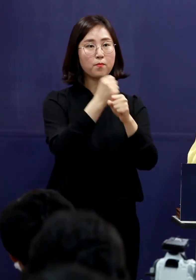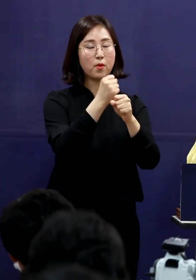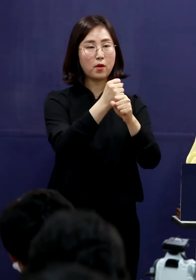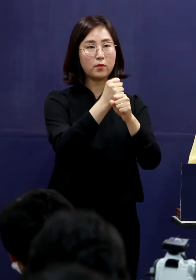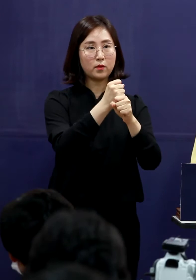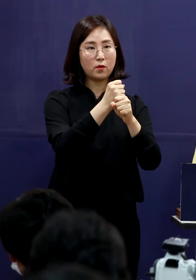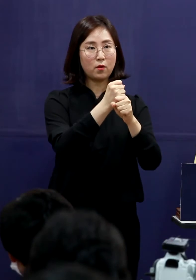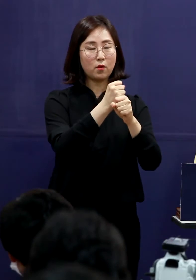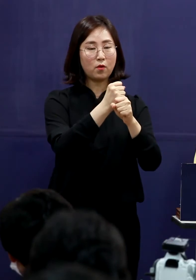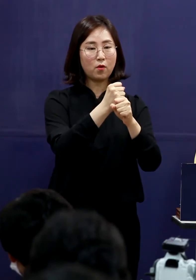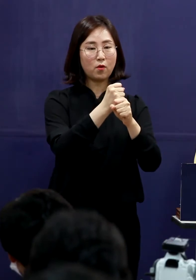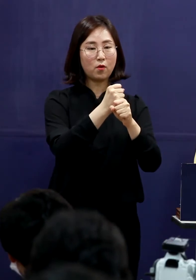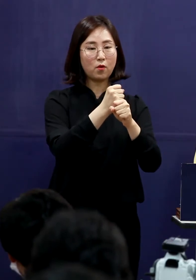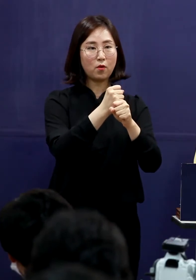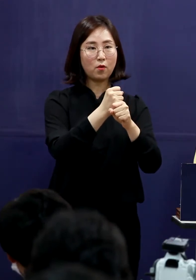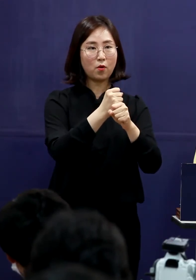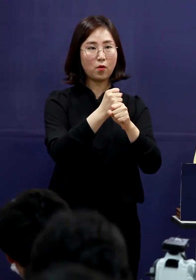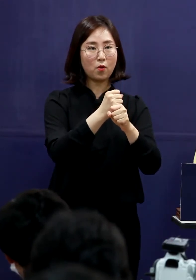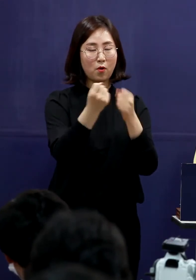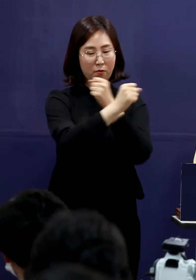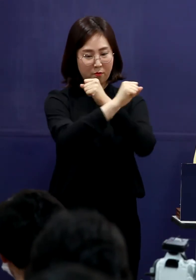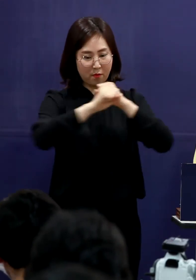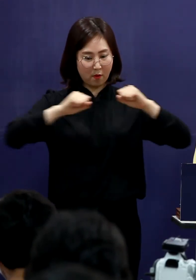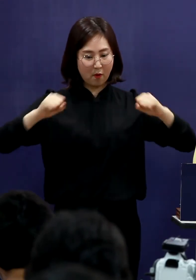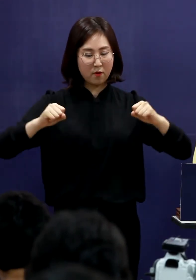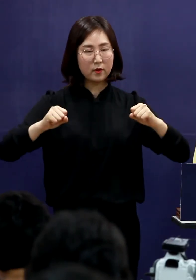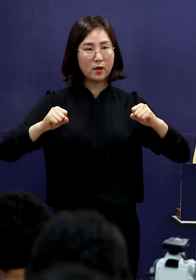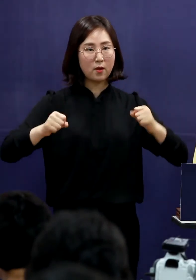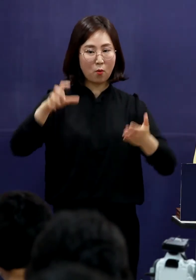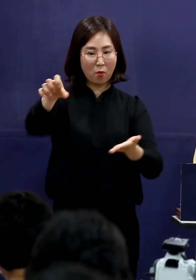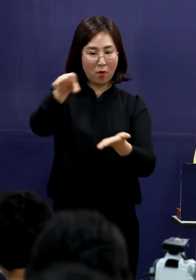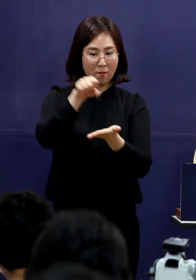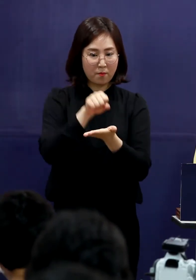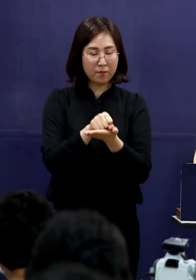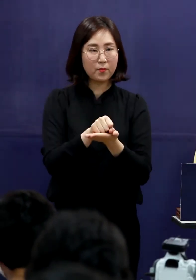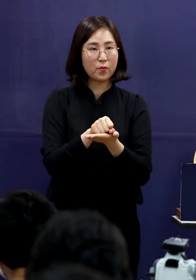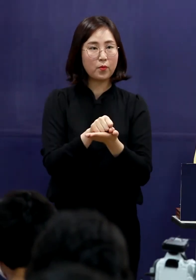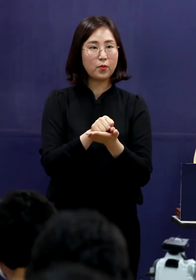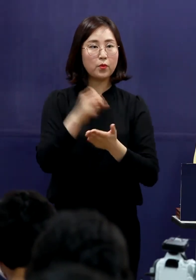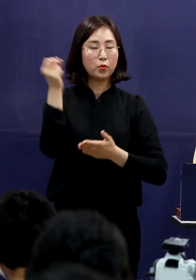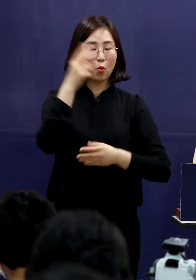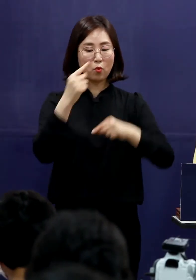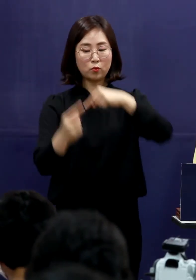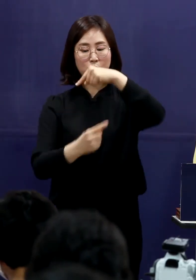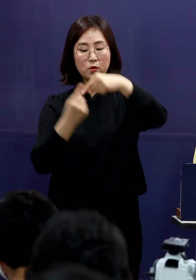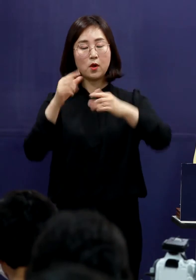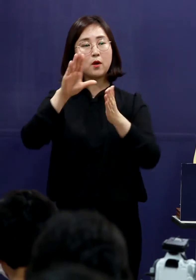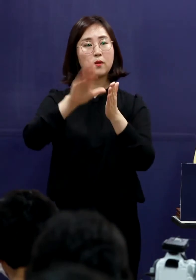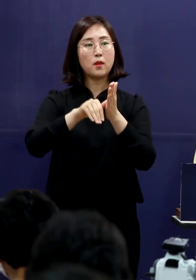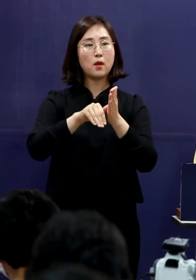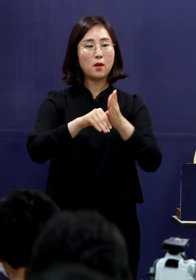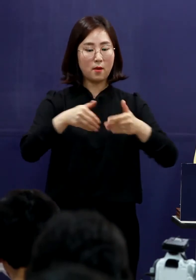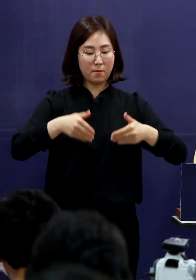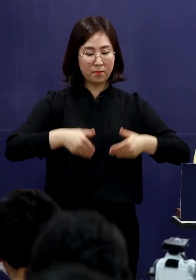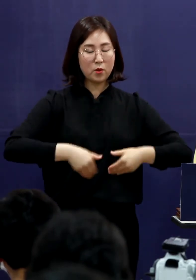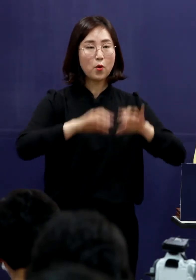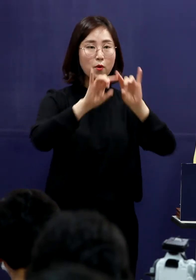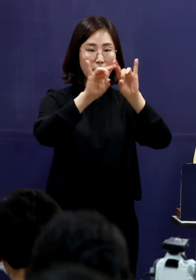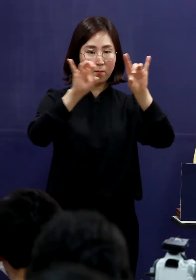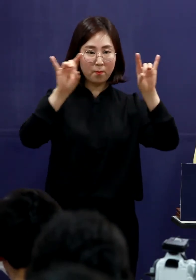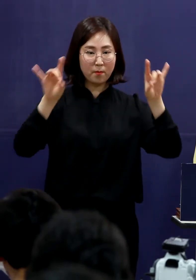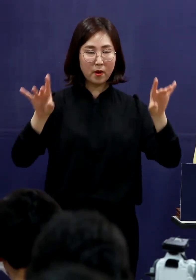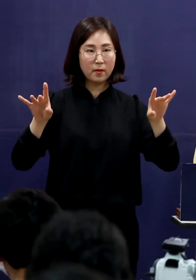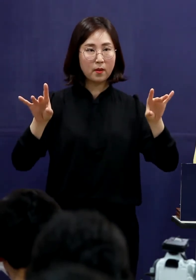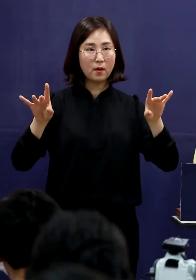넓은 공간을 확보하고 그 다음에 이제 운영 과정에서 실제로 필요한 부분에 대해서는